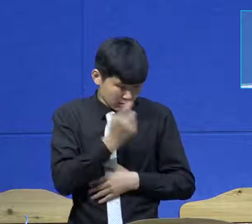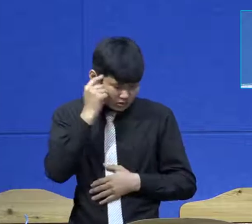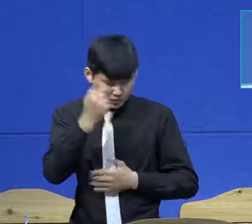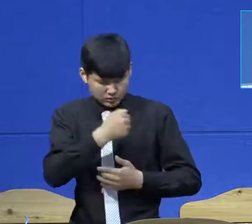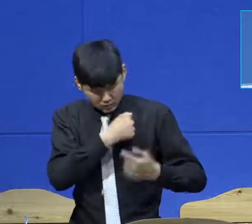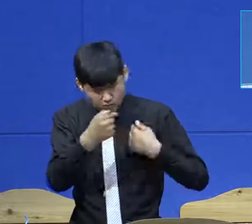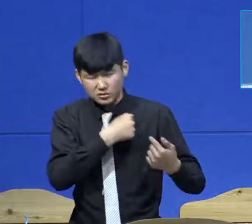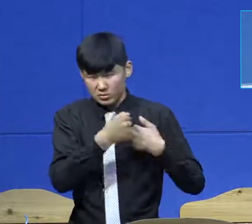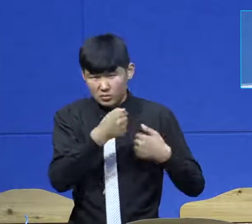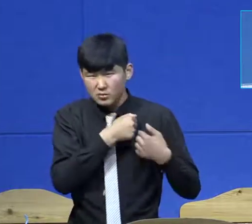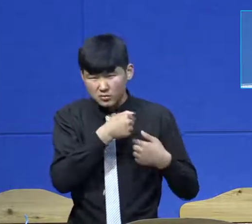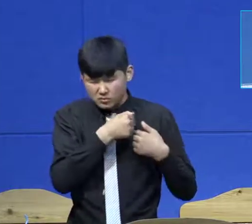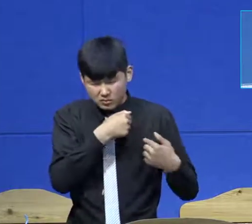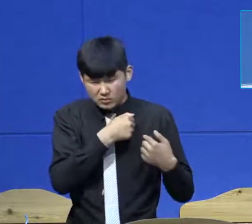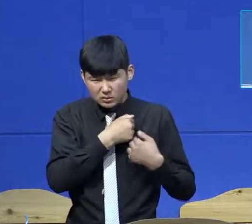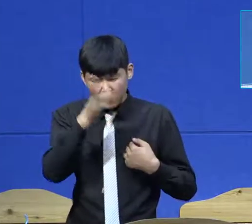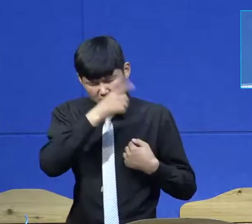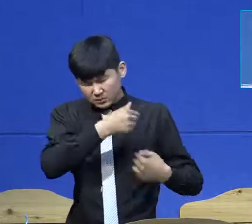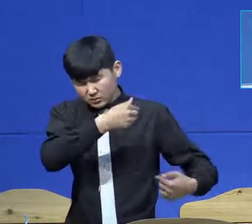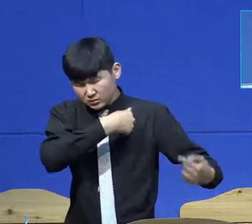зовлогоо зовоон байж нэг зов зовж